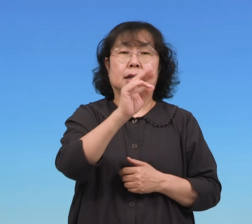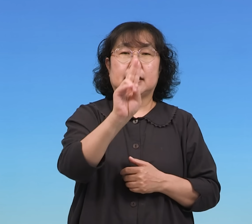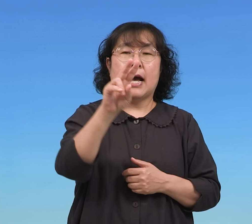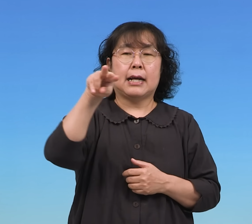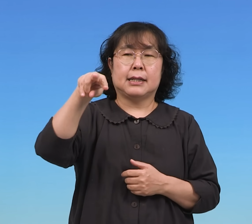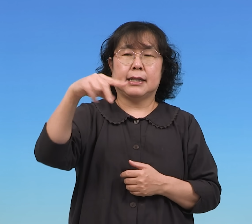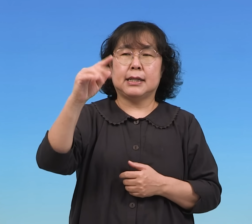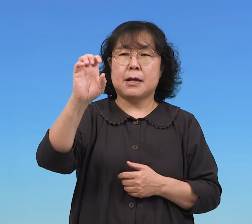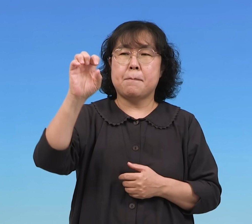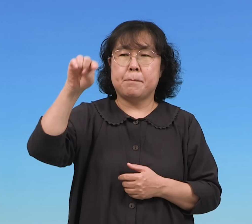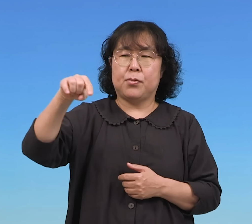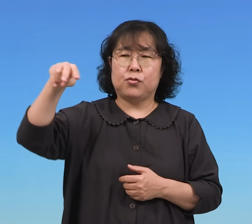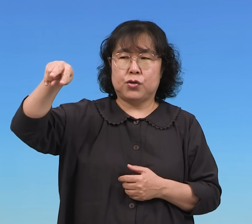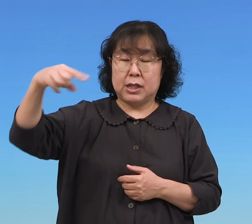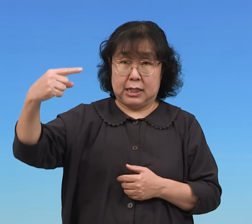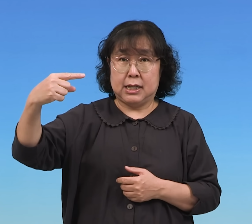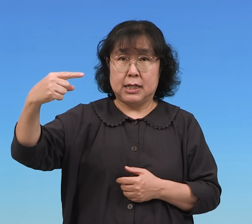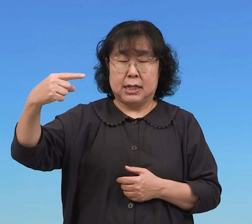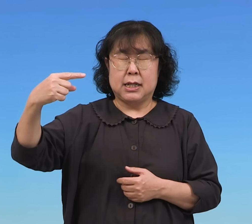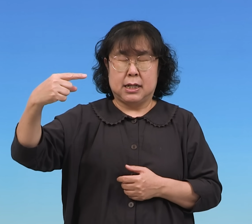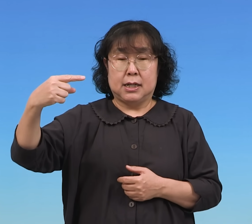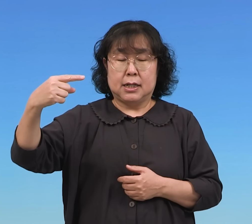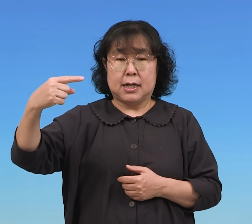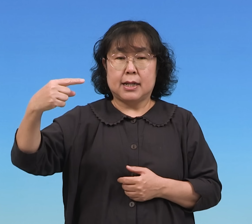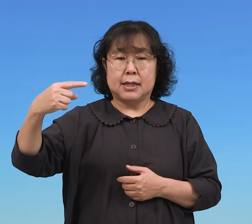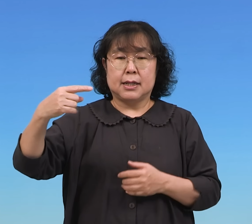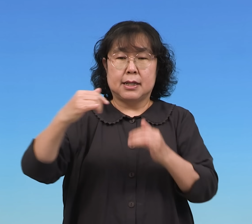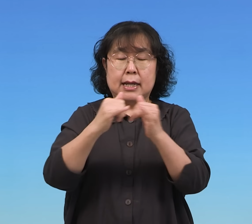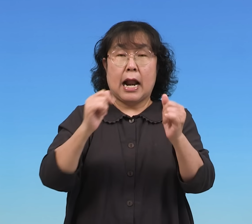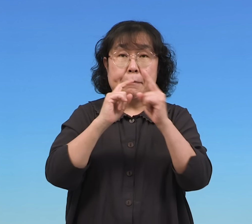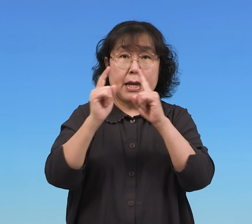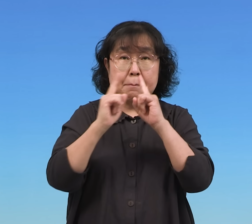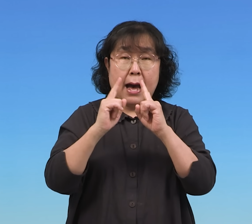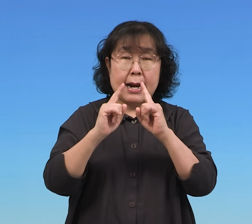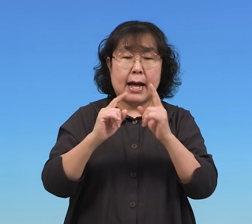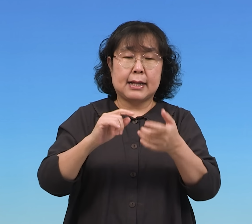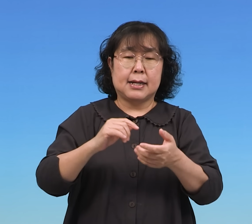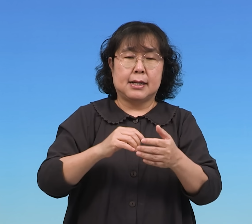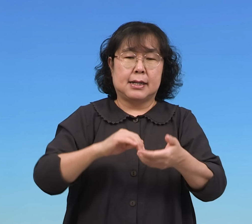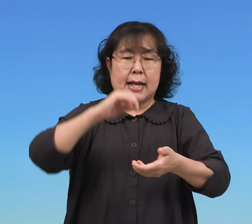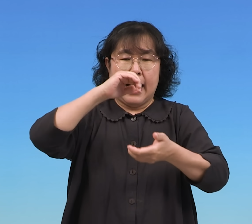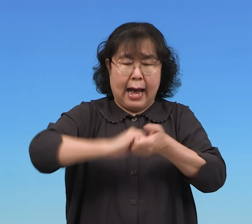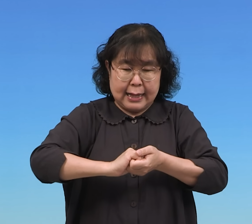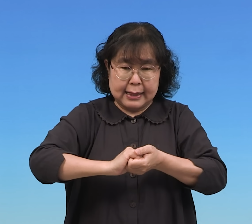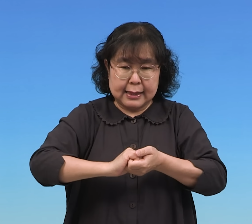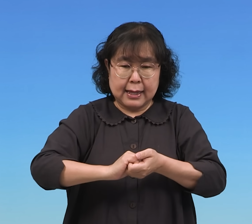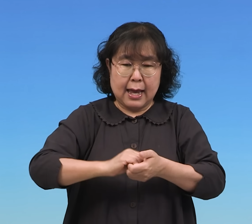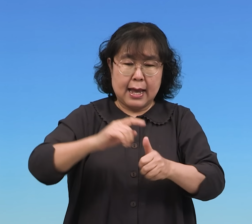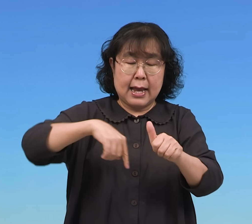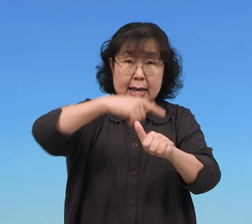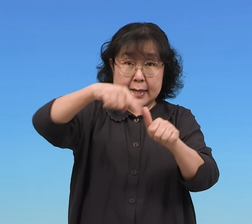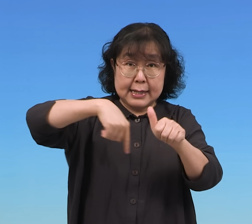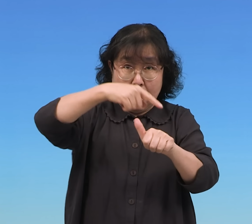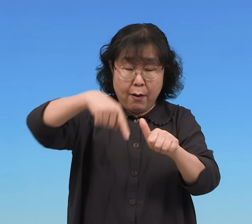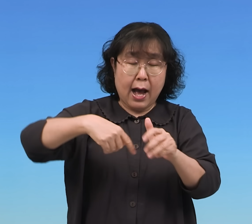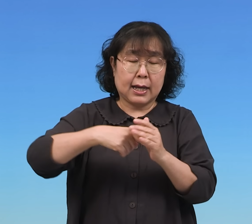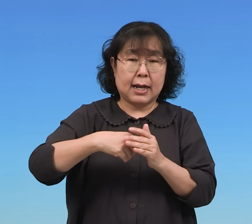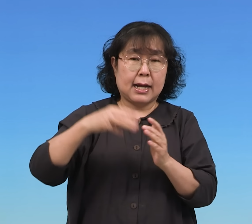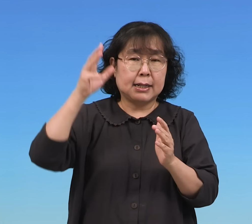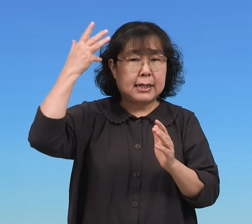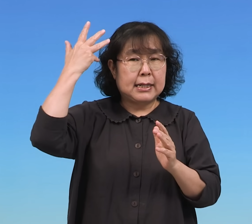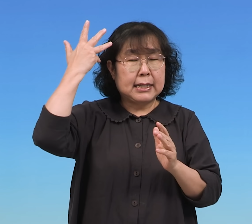야스퍼스가 주장하는 이 한계 상황이라는 이 철학 용어를 제가 종종 떠올리고 또 자료도 찾고